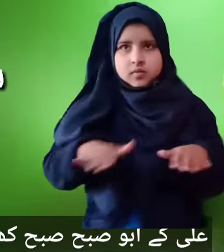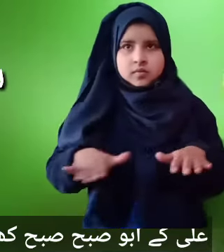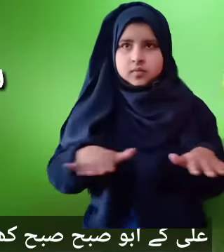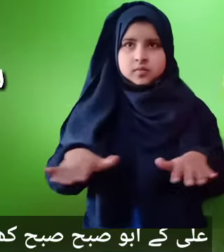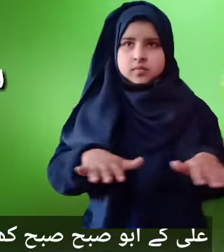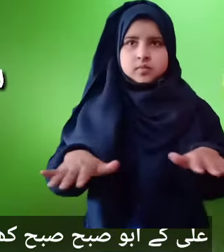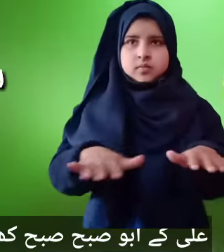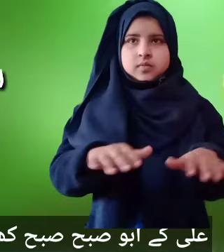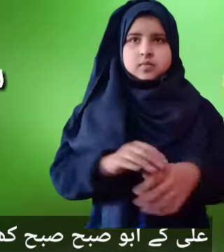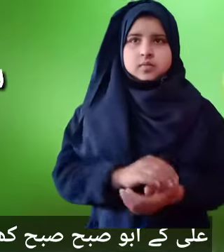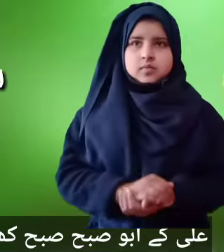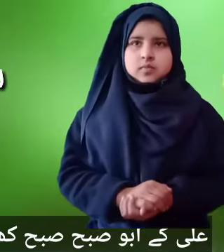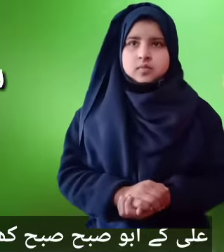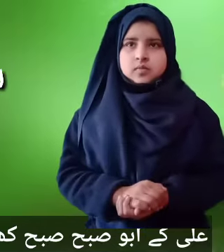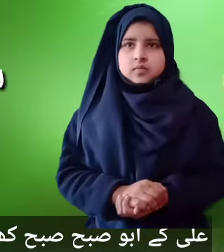सिराब।